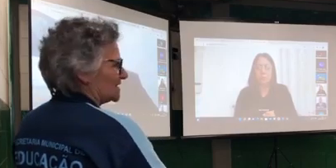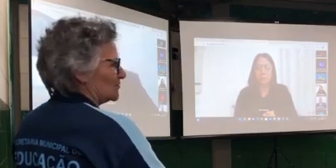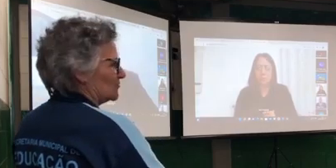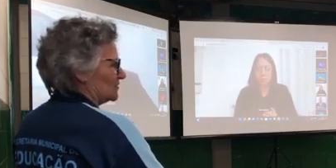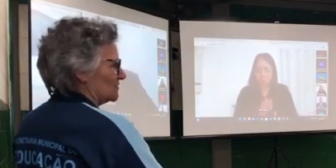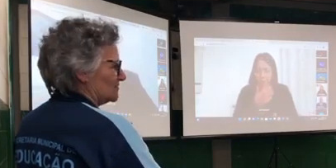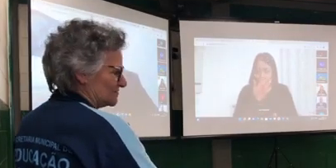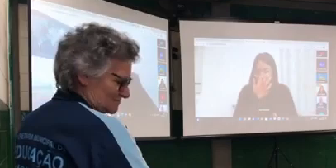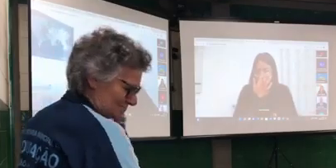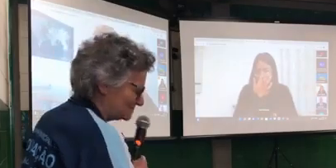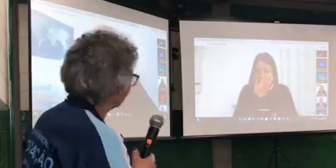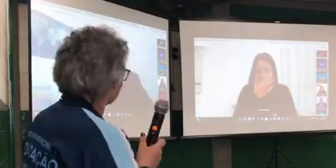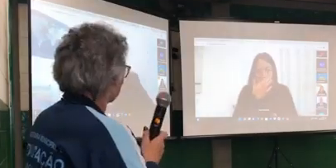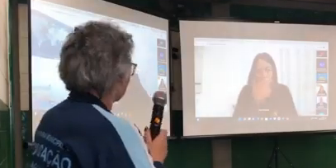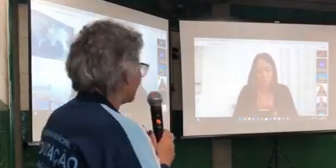Nem ela está ouvindo.